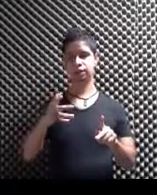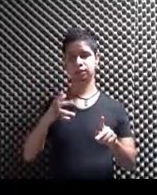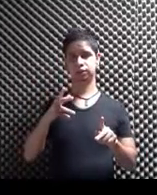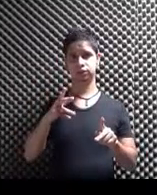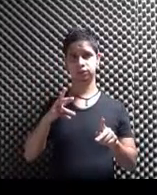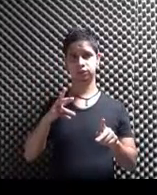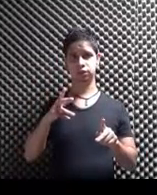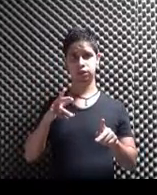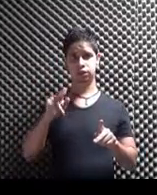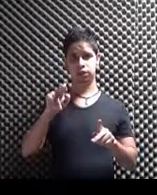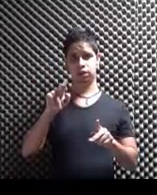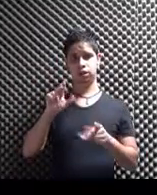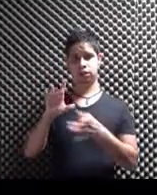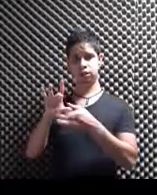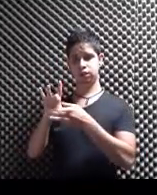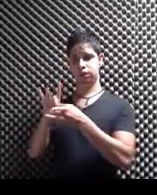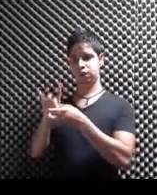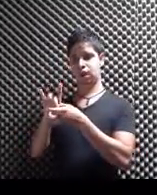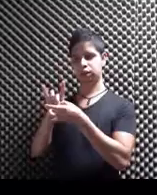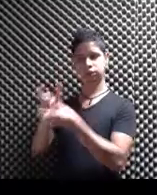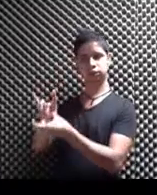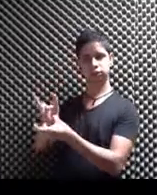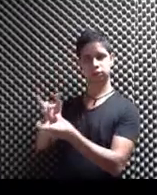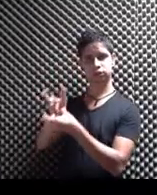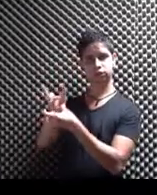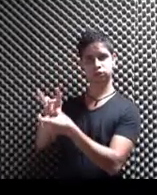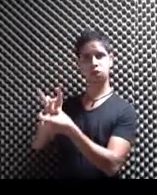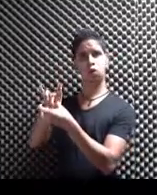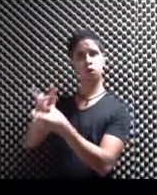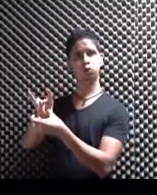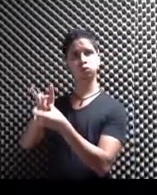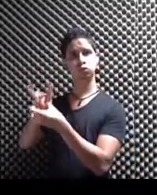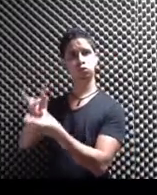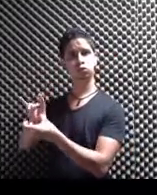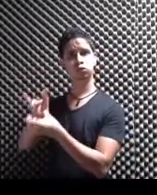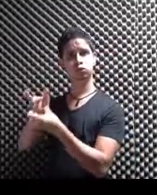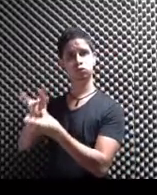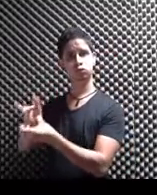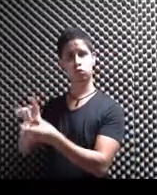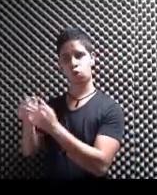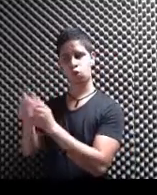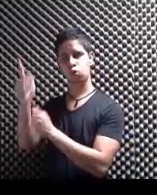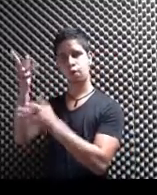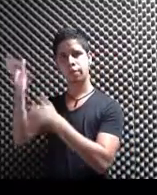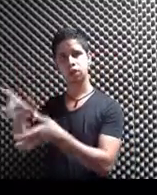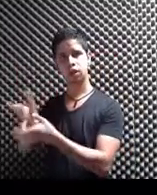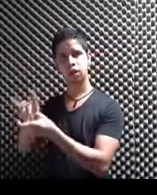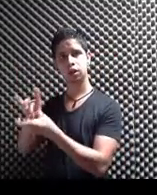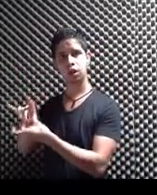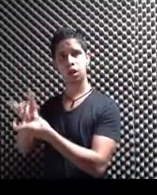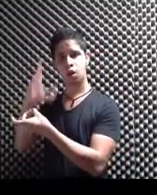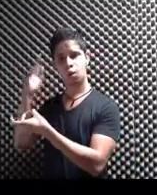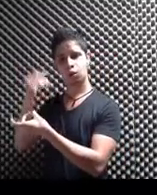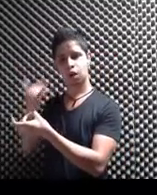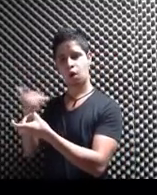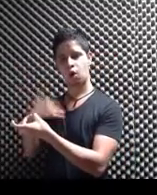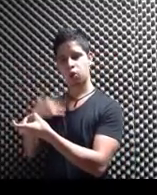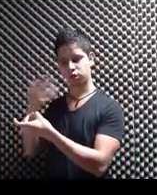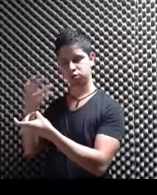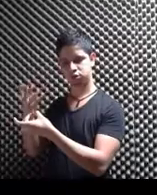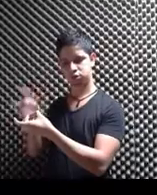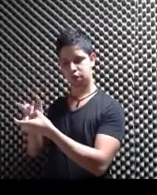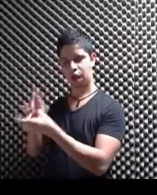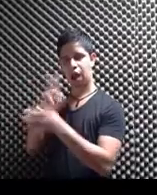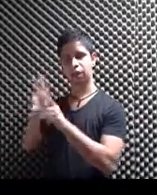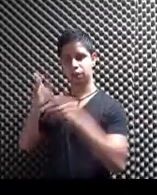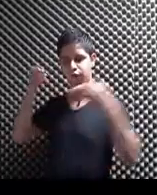son los nexos afectivos como una prioridad porque la persona se está enfocando más a lo que es su supervivencia personal